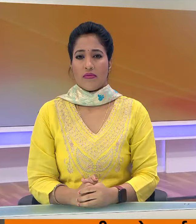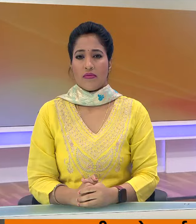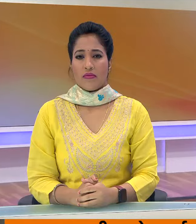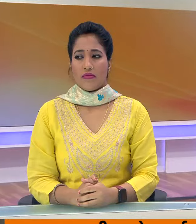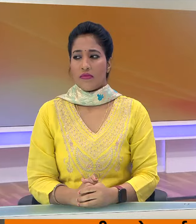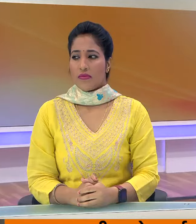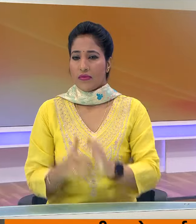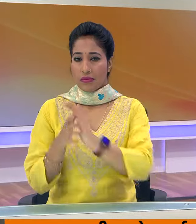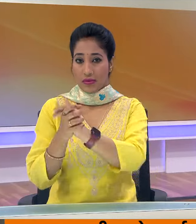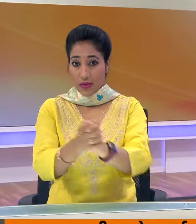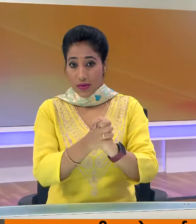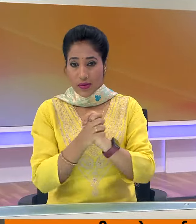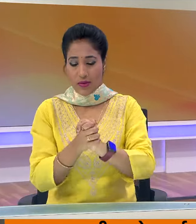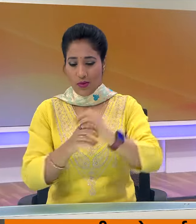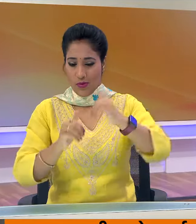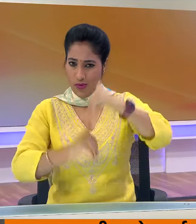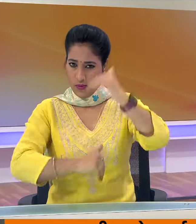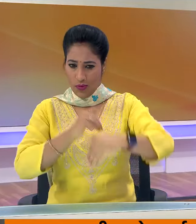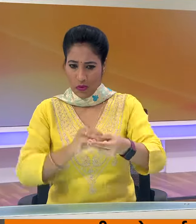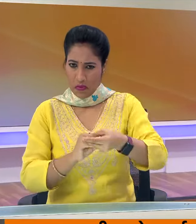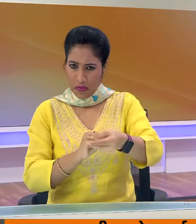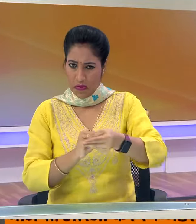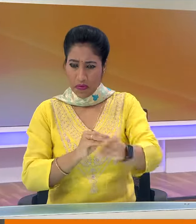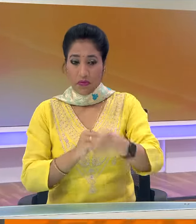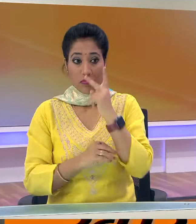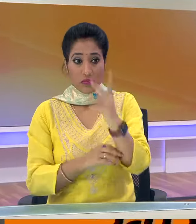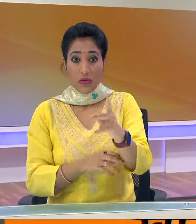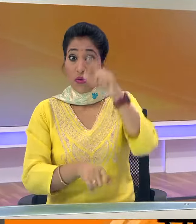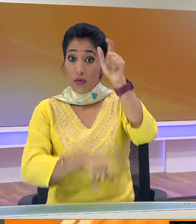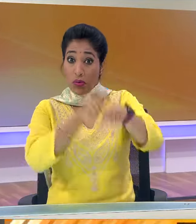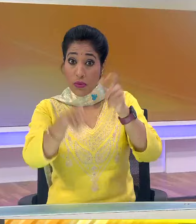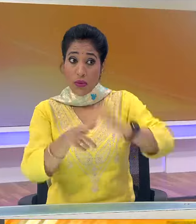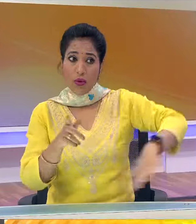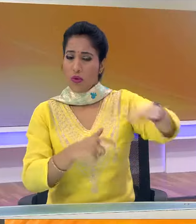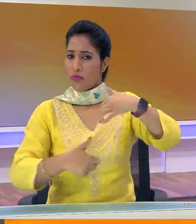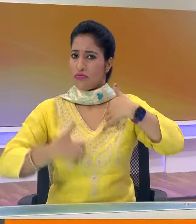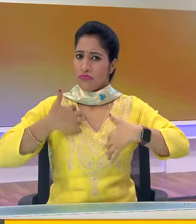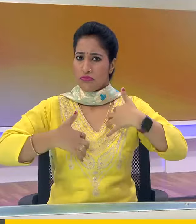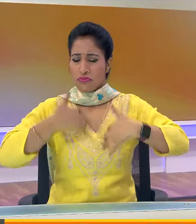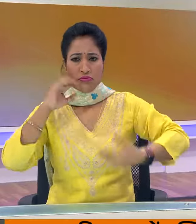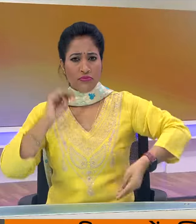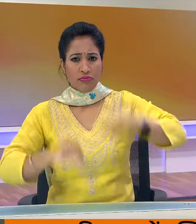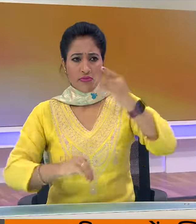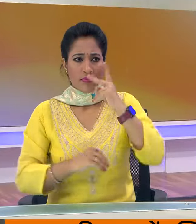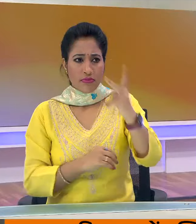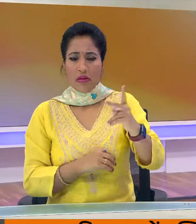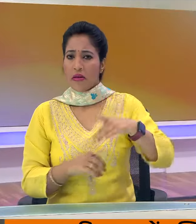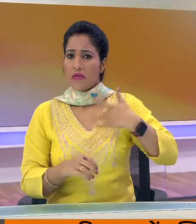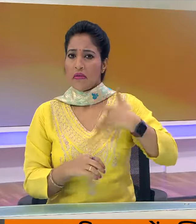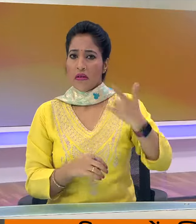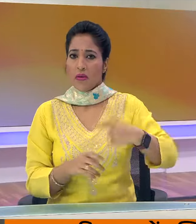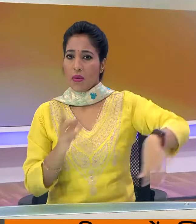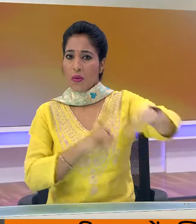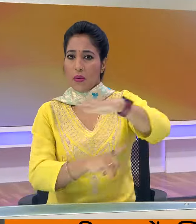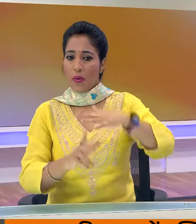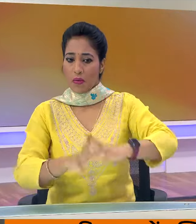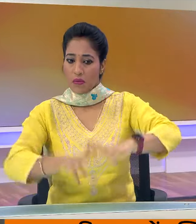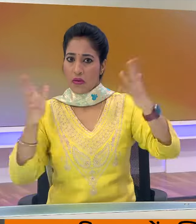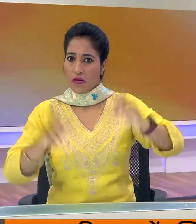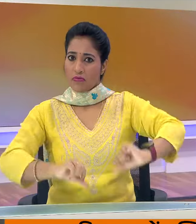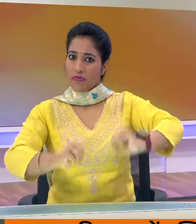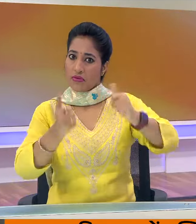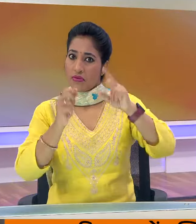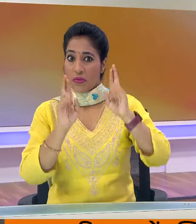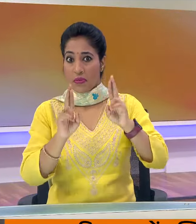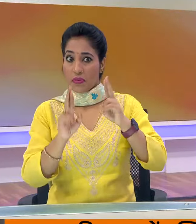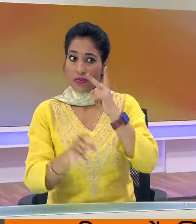लोकसभा चुनाव से हम देख रहे हैं, क्योंकि जिस तरह से लोगों का उत्साह और उमंग है, उसको देखते हुए लोकसभा चुनाव ने भारी बहुमत से जीता